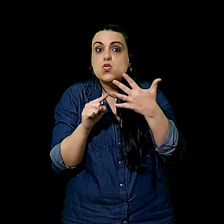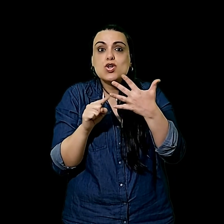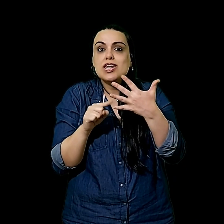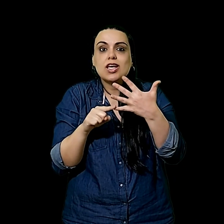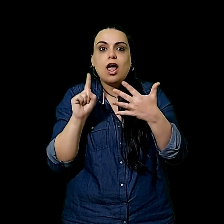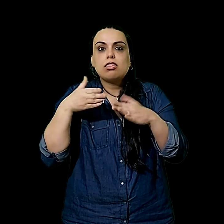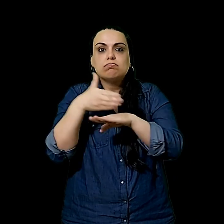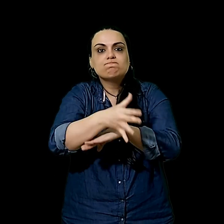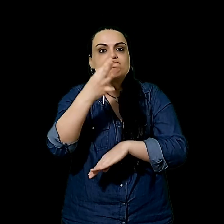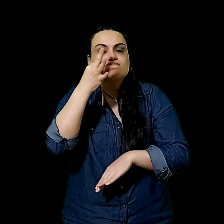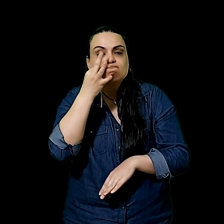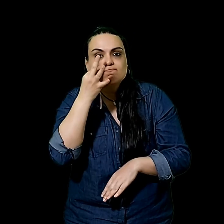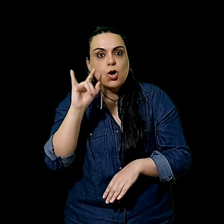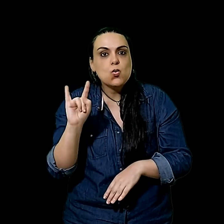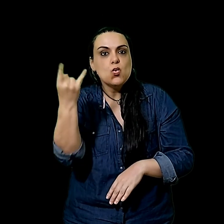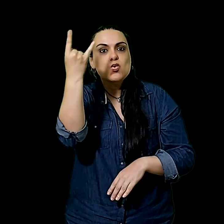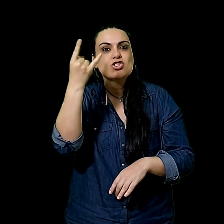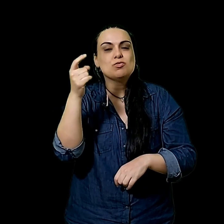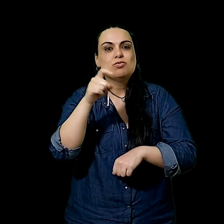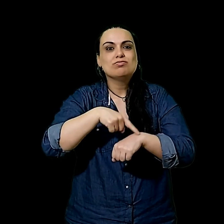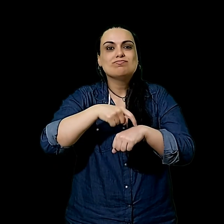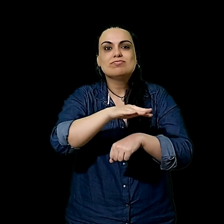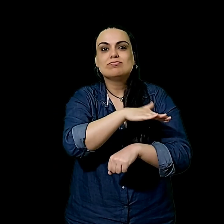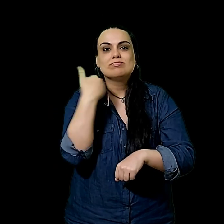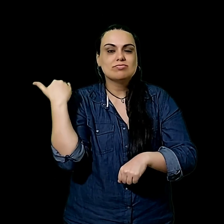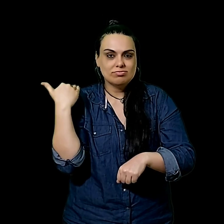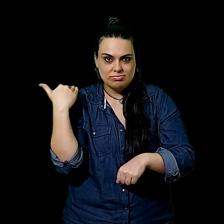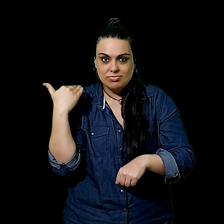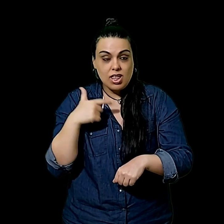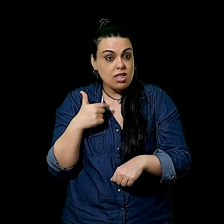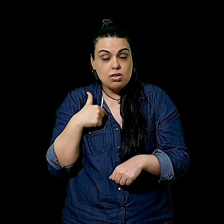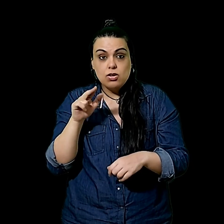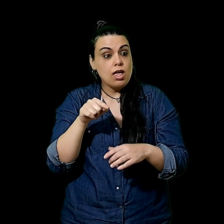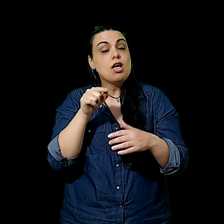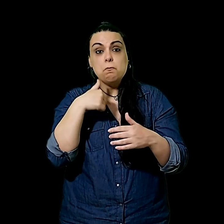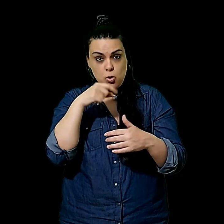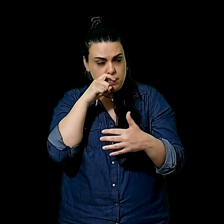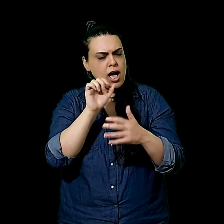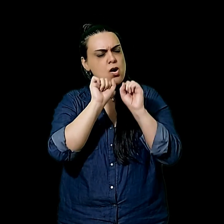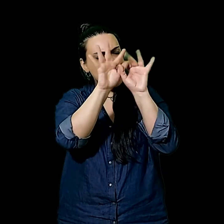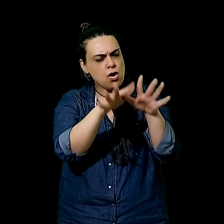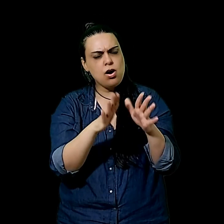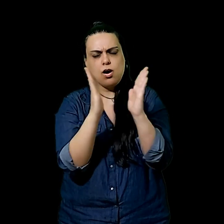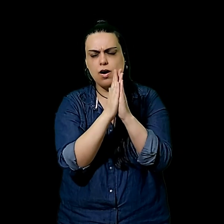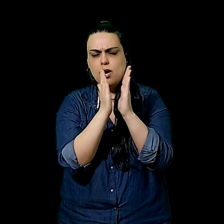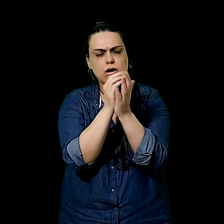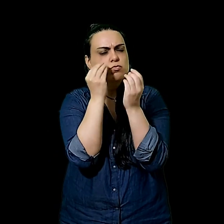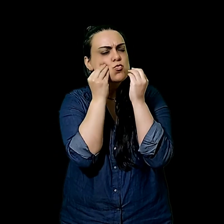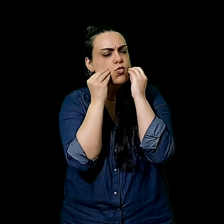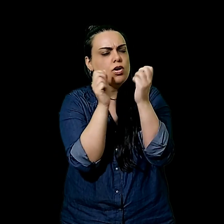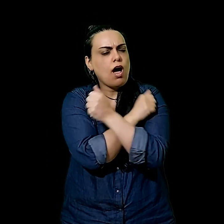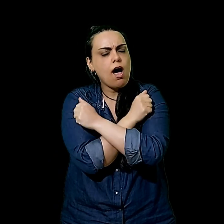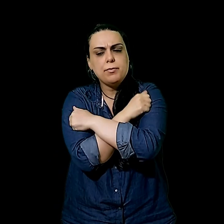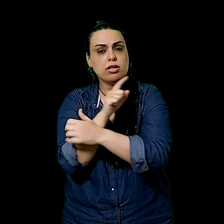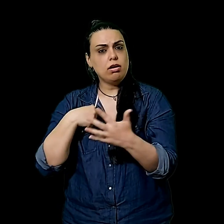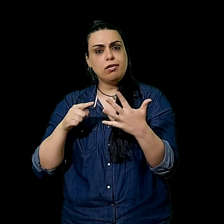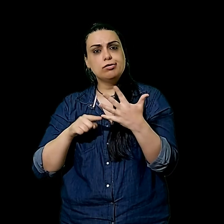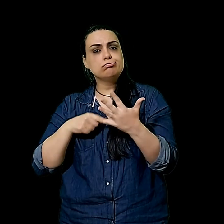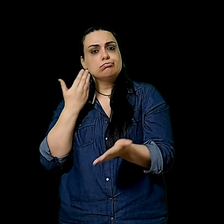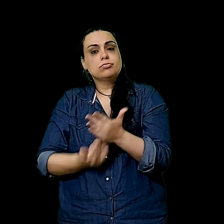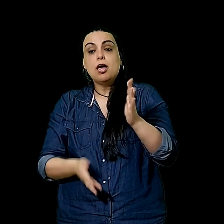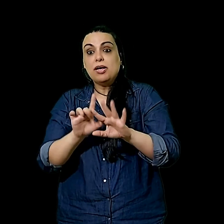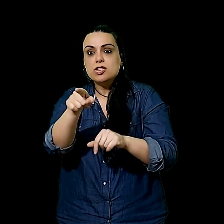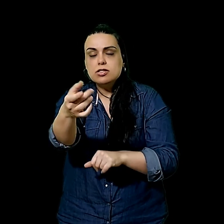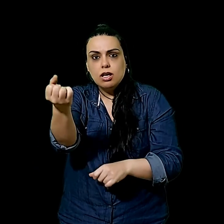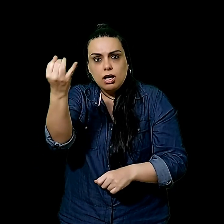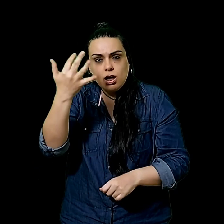a oportunidade de falar com ele no momento da despedida, antes dele partir. Ele abençoou todos os filhos e eu não tive essa oportunidade. Mas você